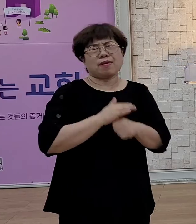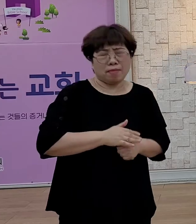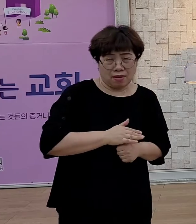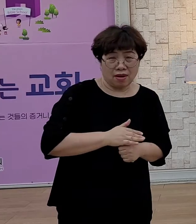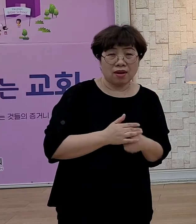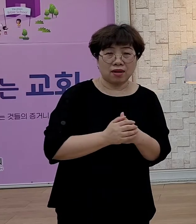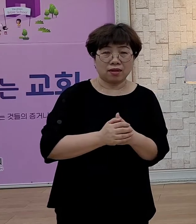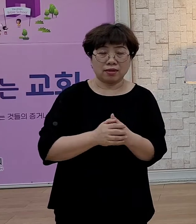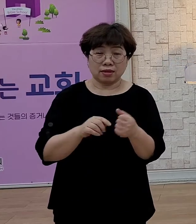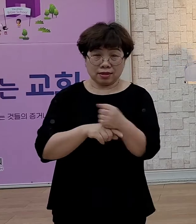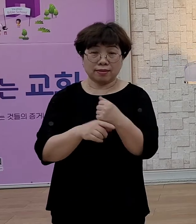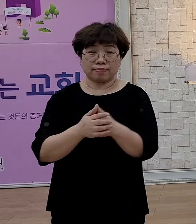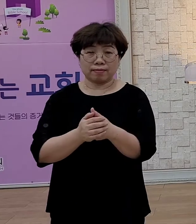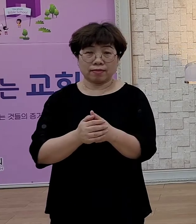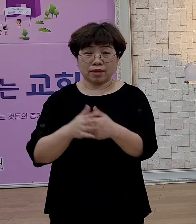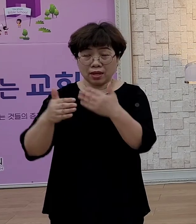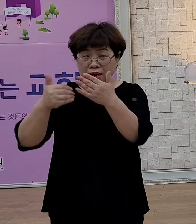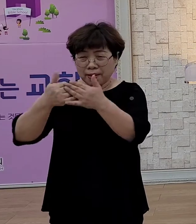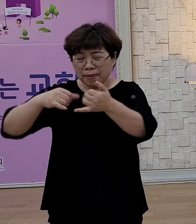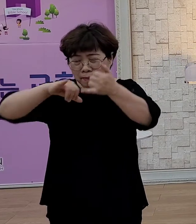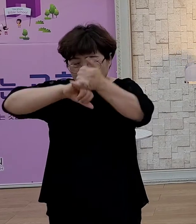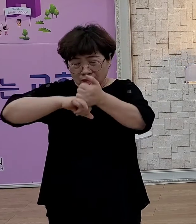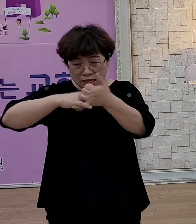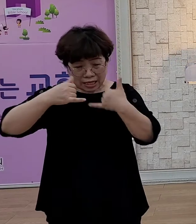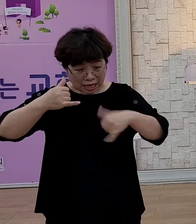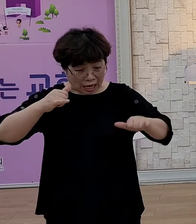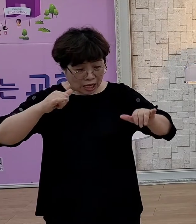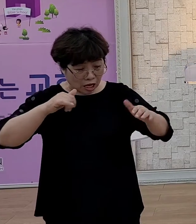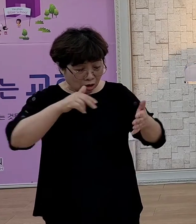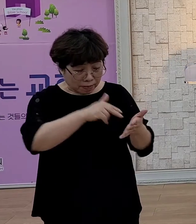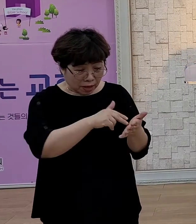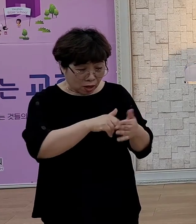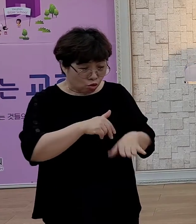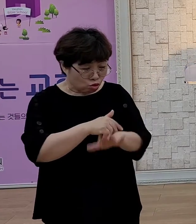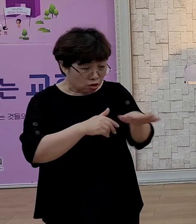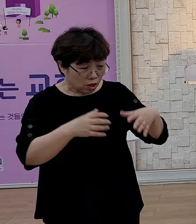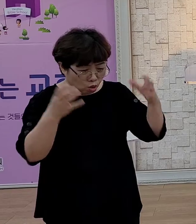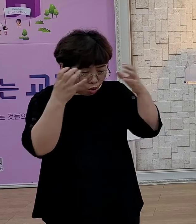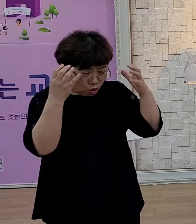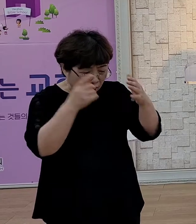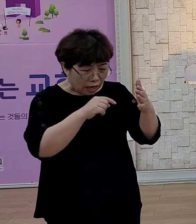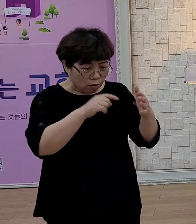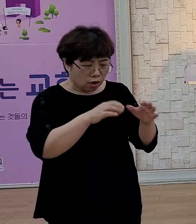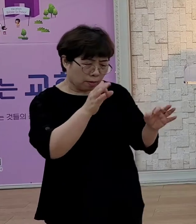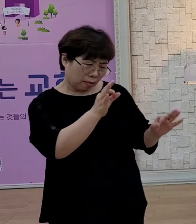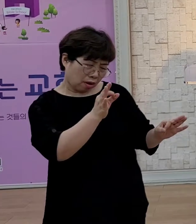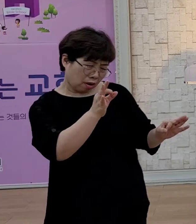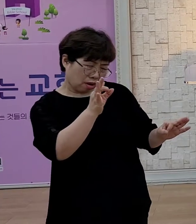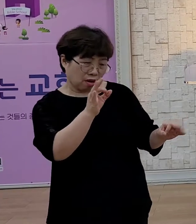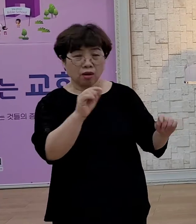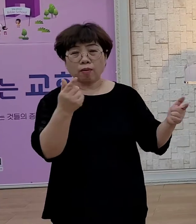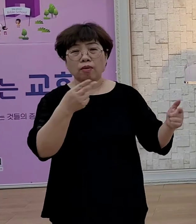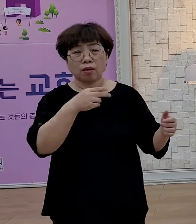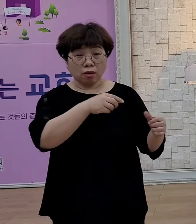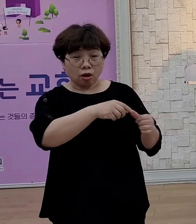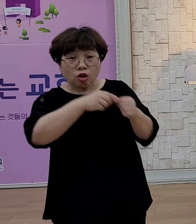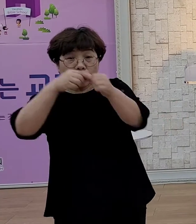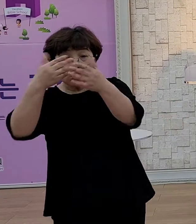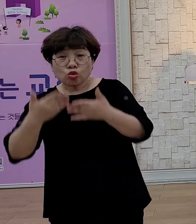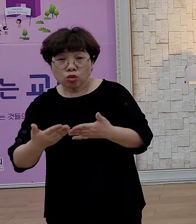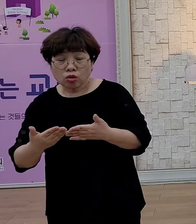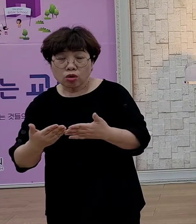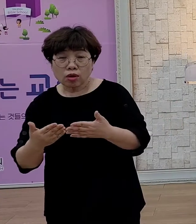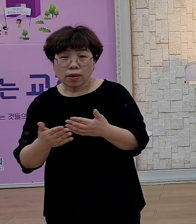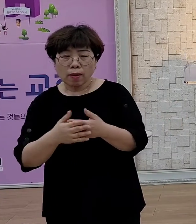하나님은 반드시 자녀된 우리들을 그 고난 가운데서 건져주시고 우리를